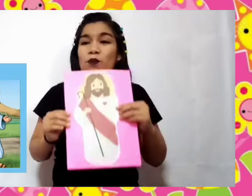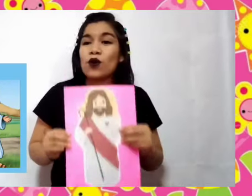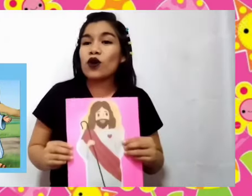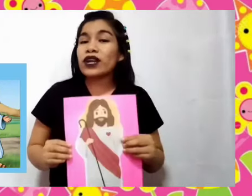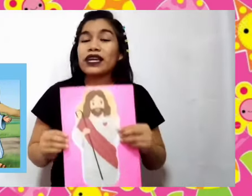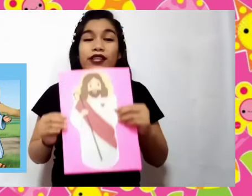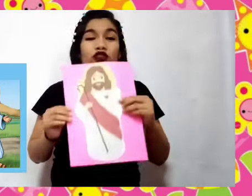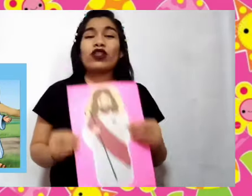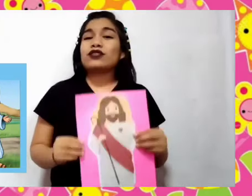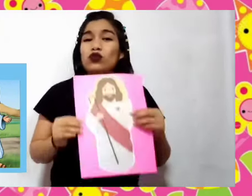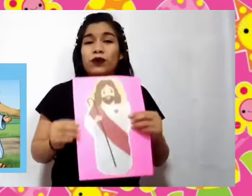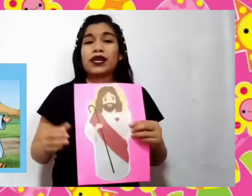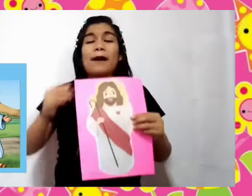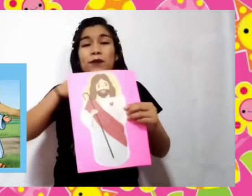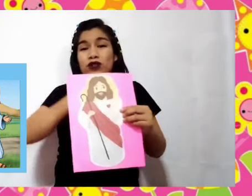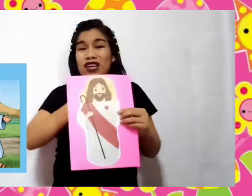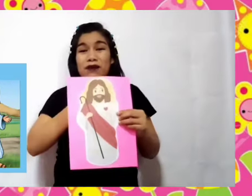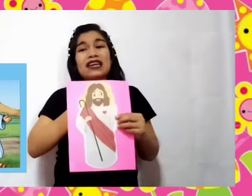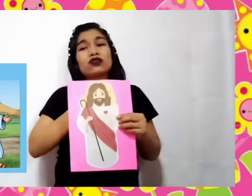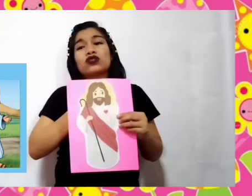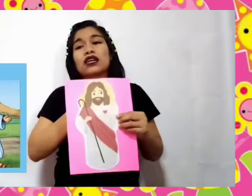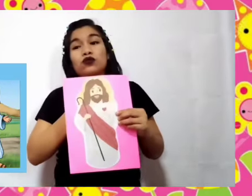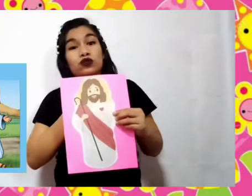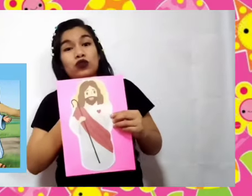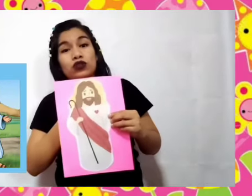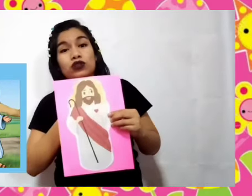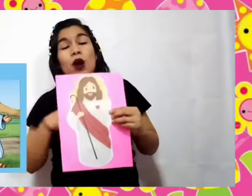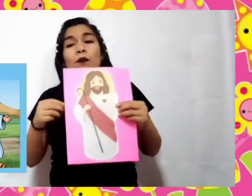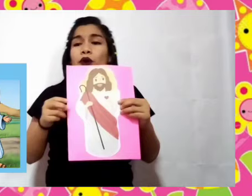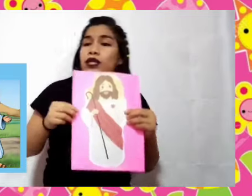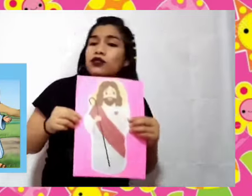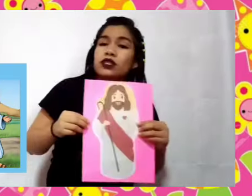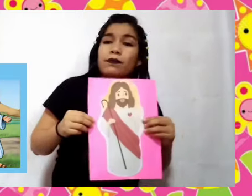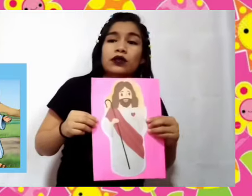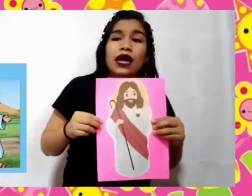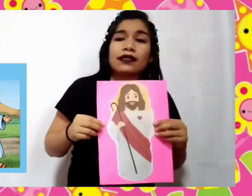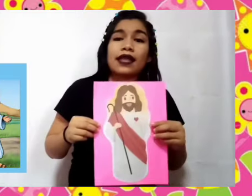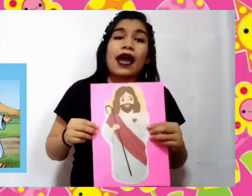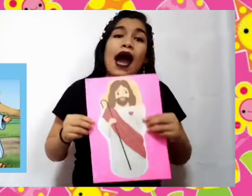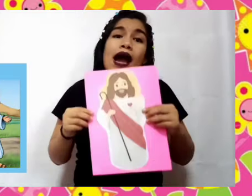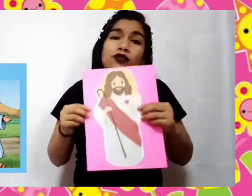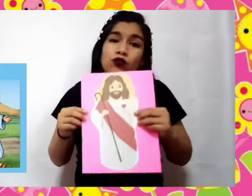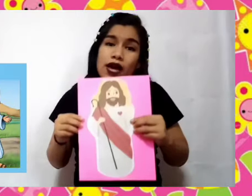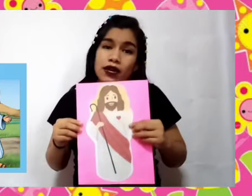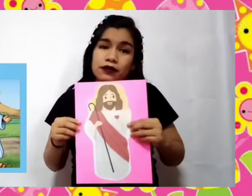su amor y toda su vida por salvarnos a nosotros. Por eso es importante